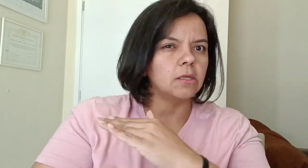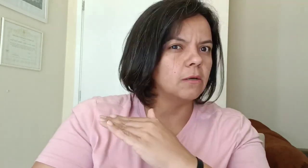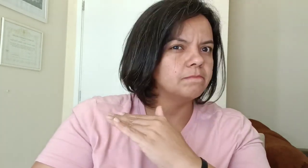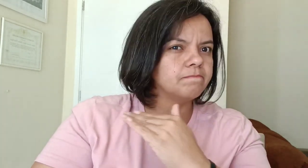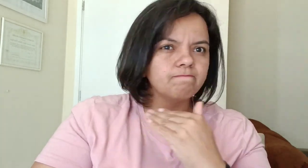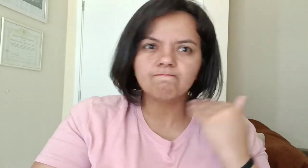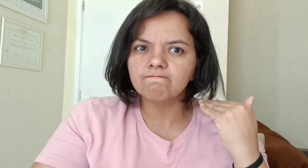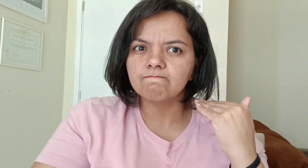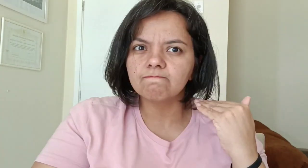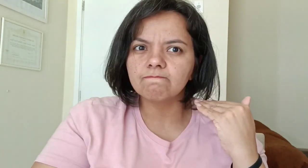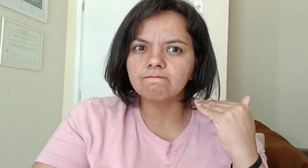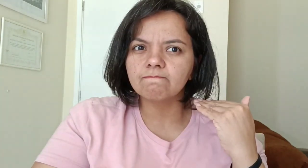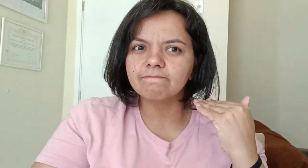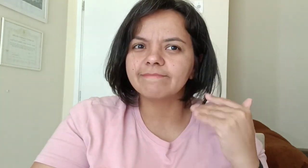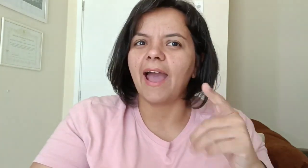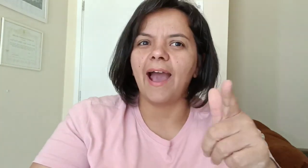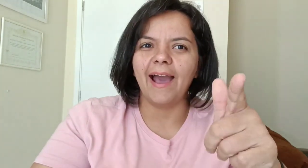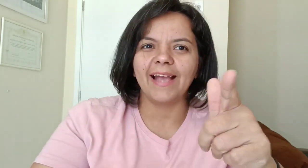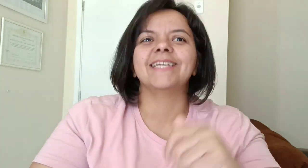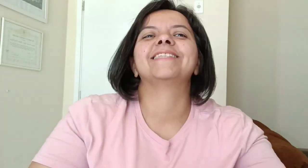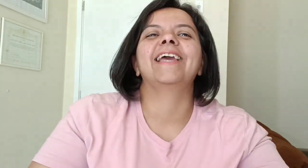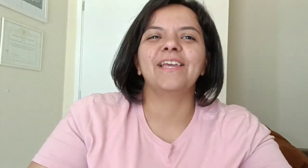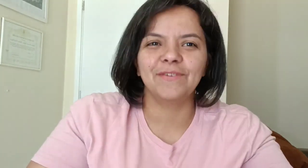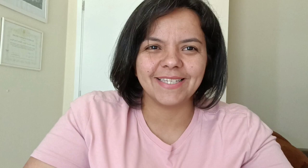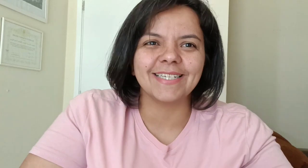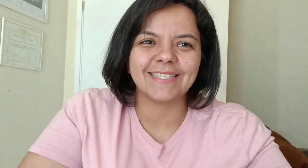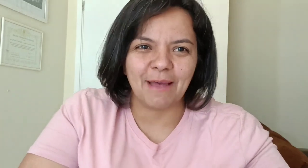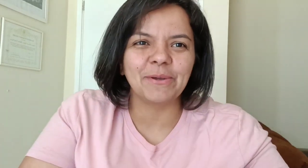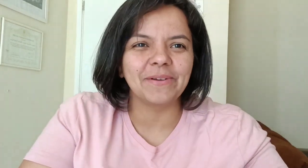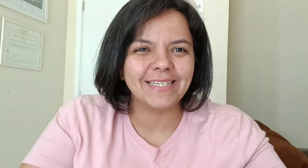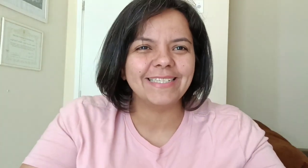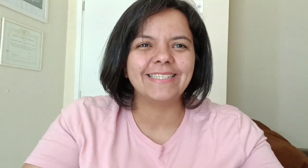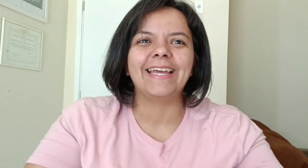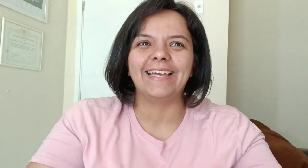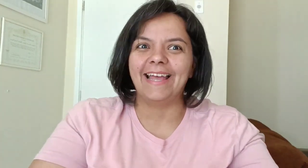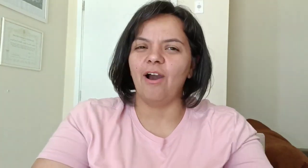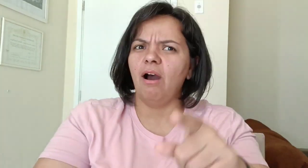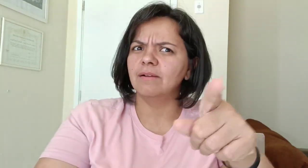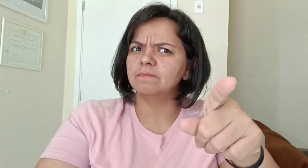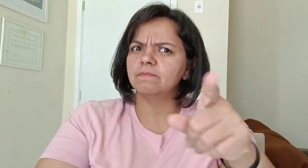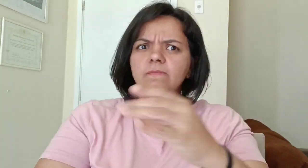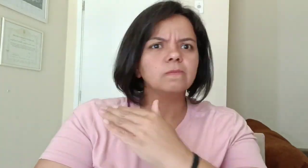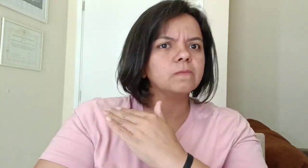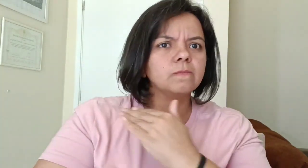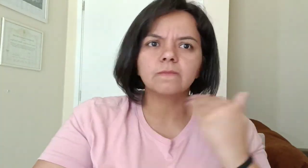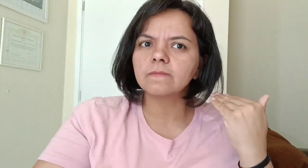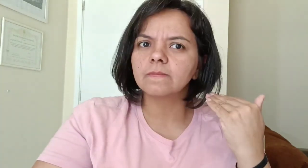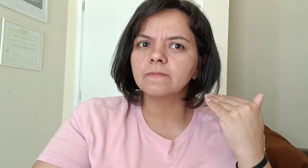ó. Ah, já sei que você já sabe o que eu quis dizer, né, ó.